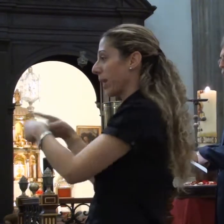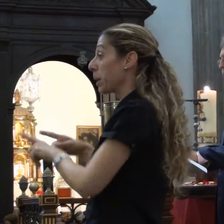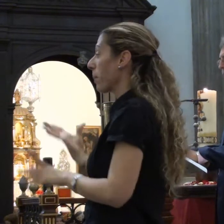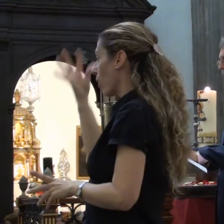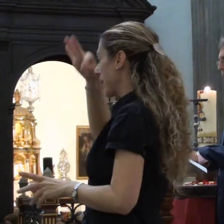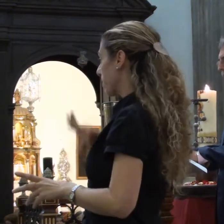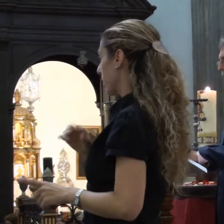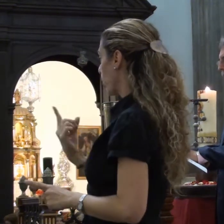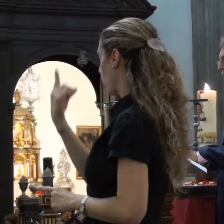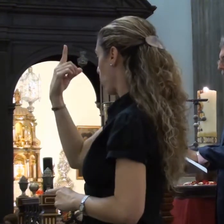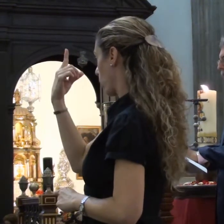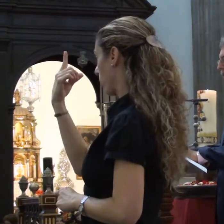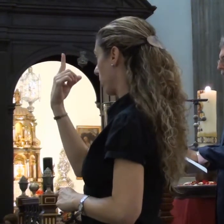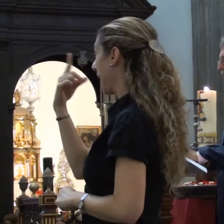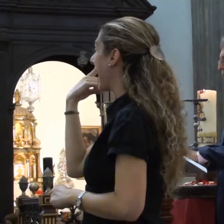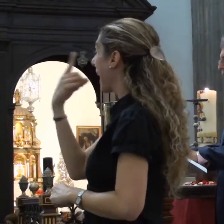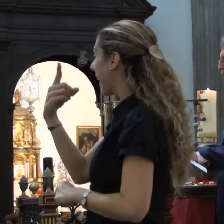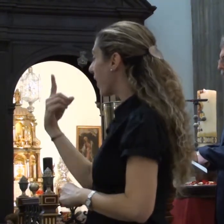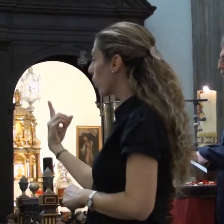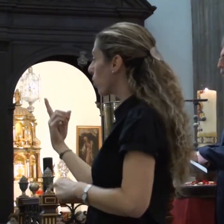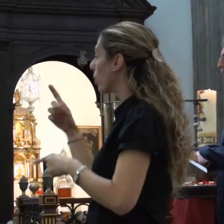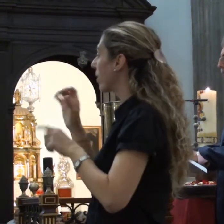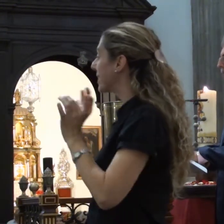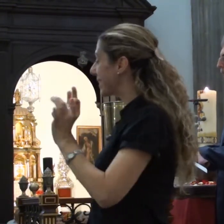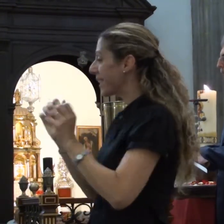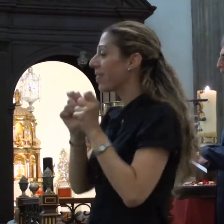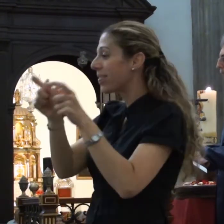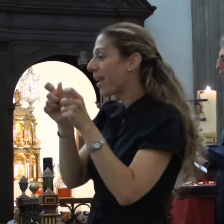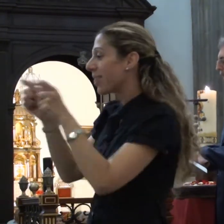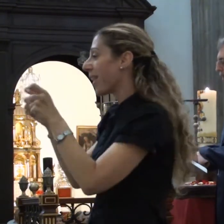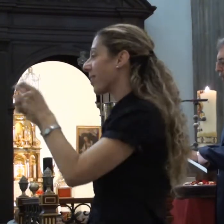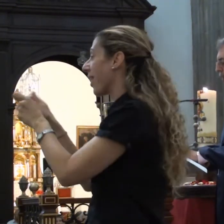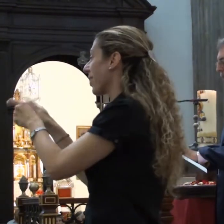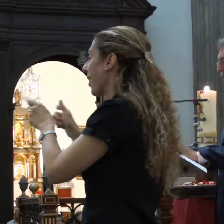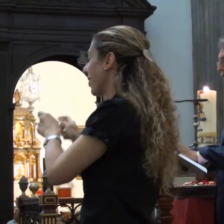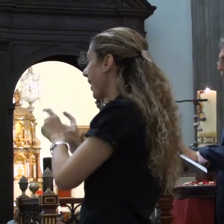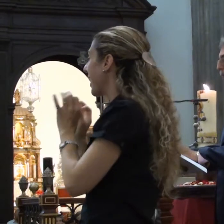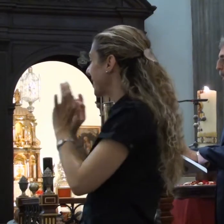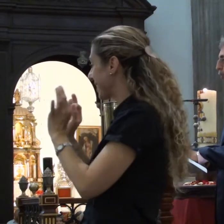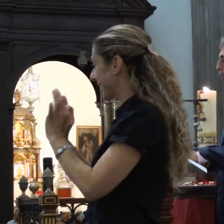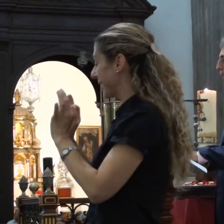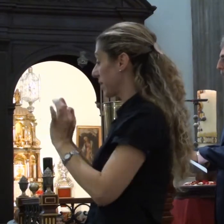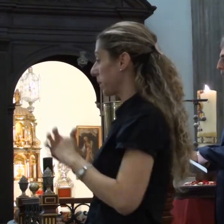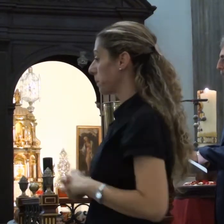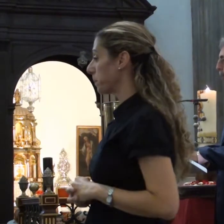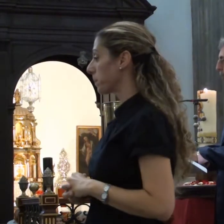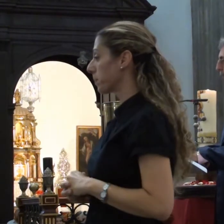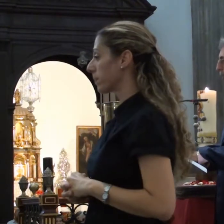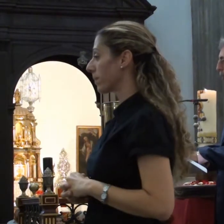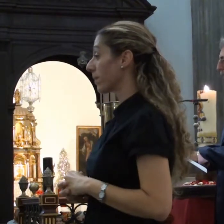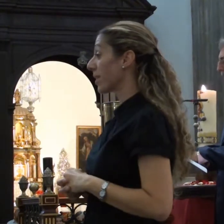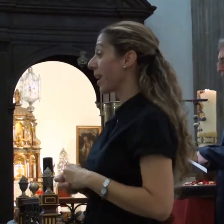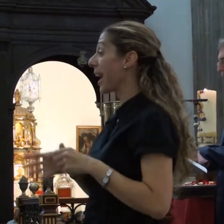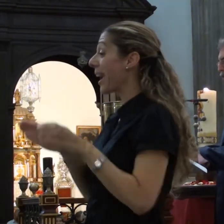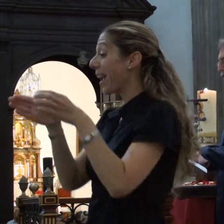un don especial para responder de una forma determinada a la obra del Señor por eso cada